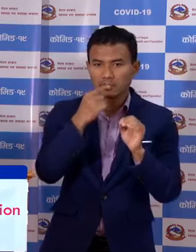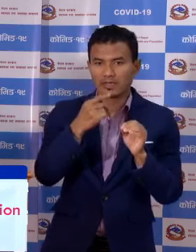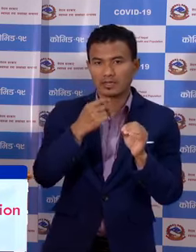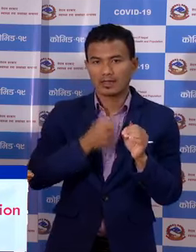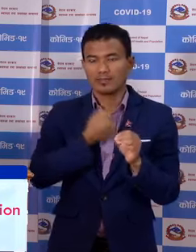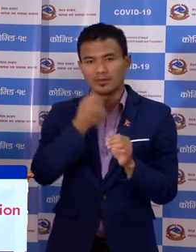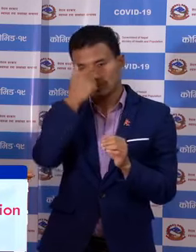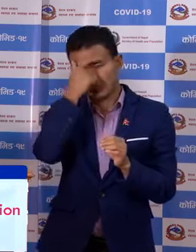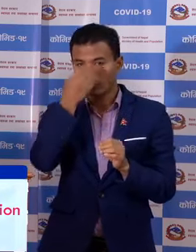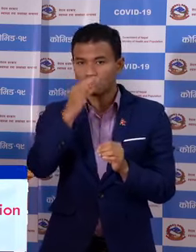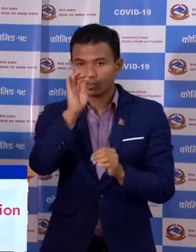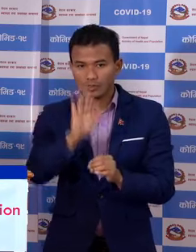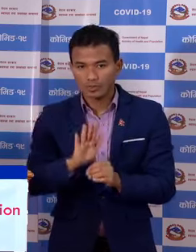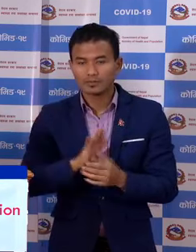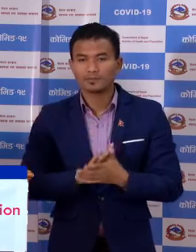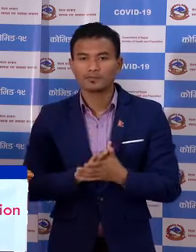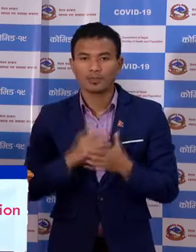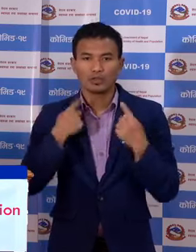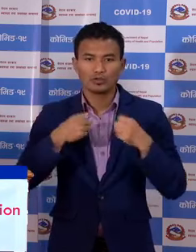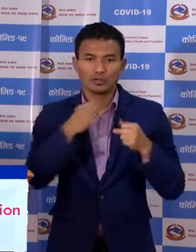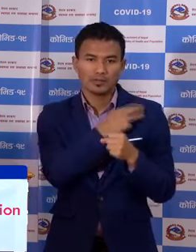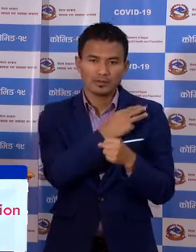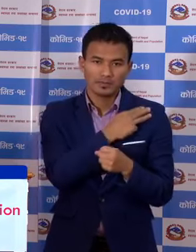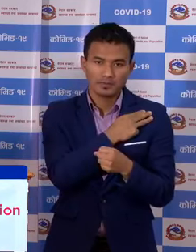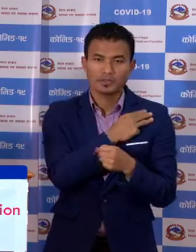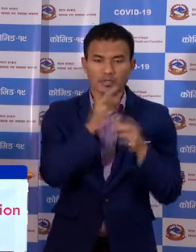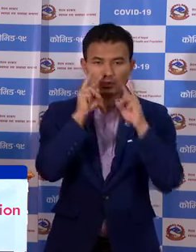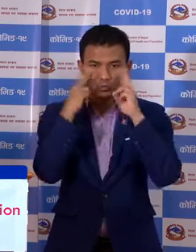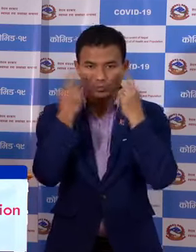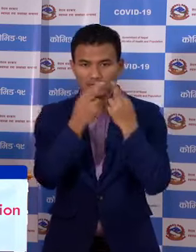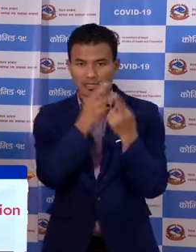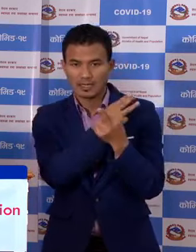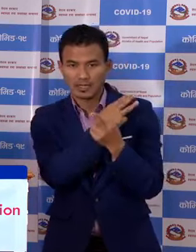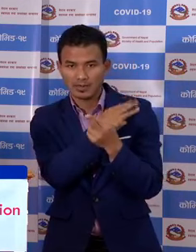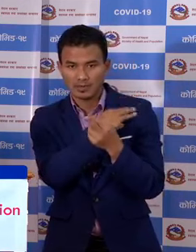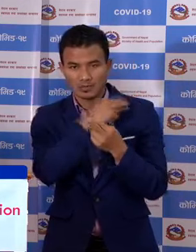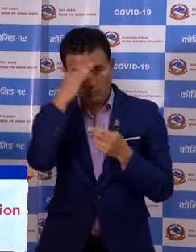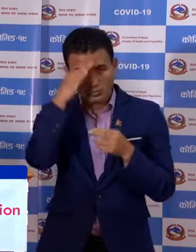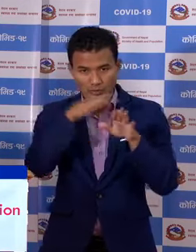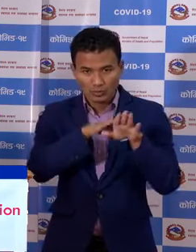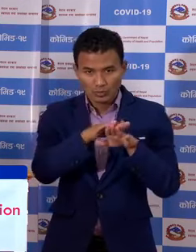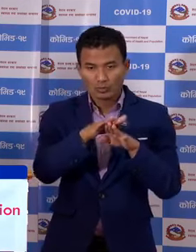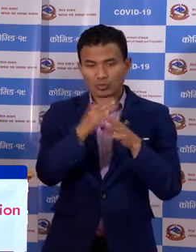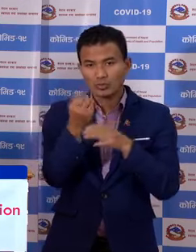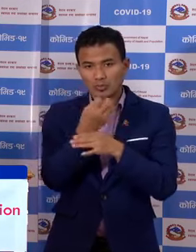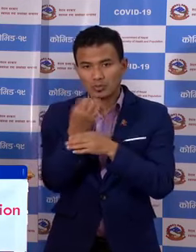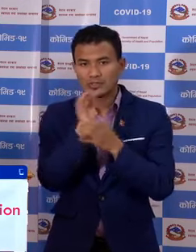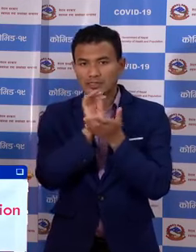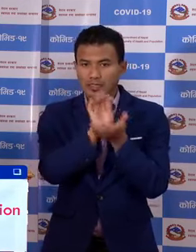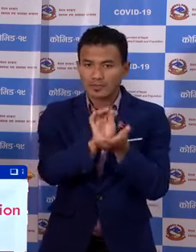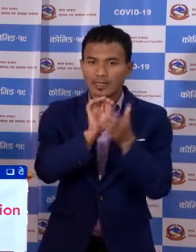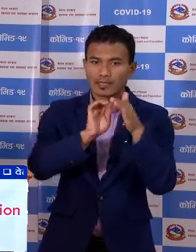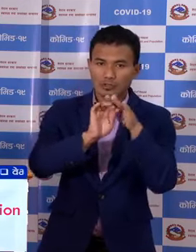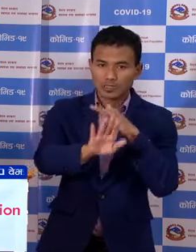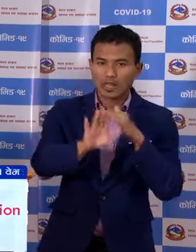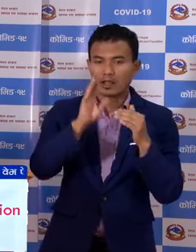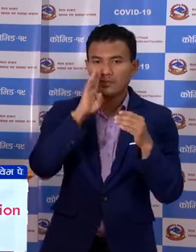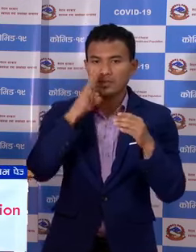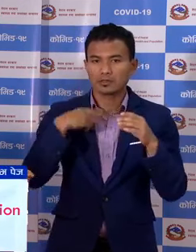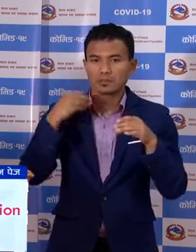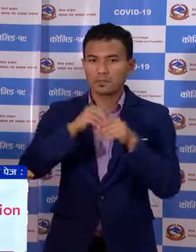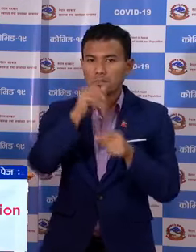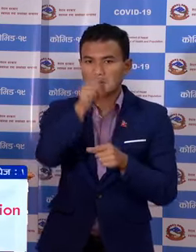आत्मघाती हुन सक्छ। स्वास्थ्यकर्मी, सुरक्षामा खटिने प्रहरी, अत्यावश्यक सेवा सञ्चालनमा